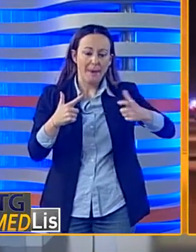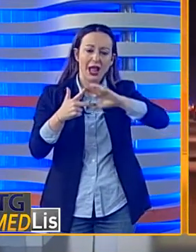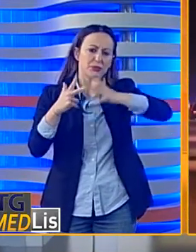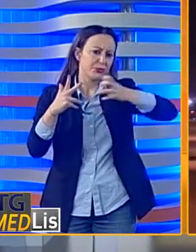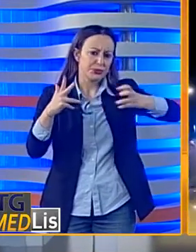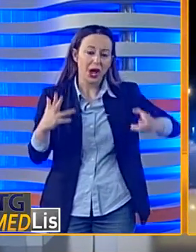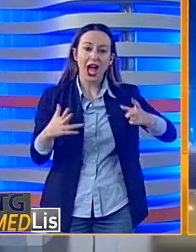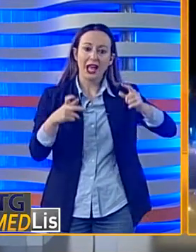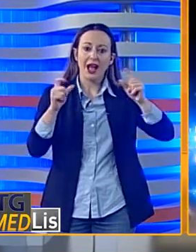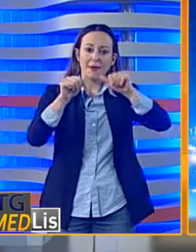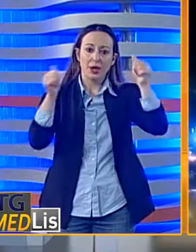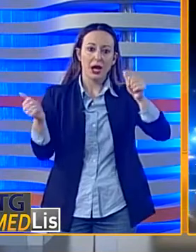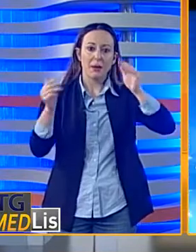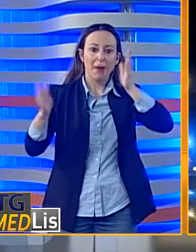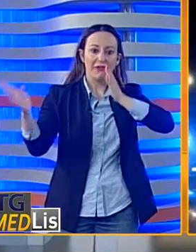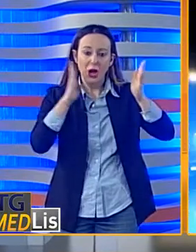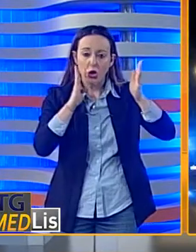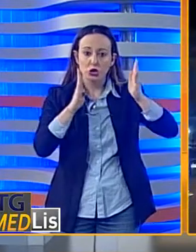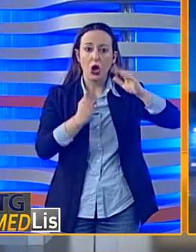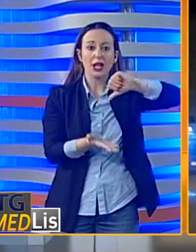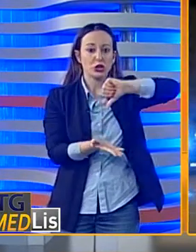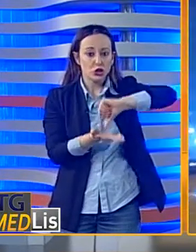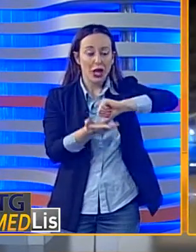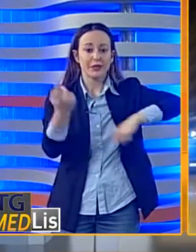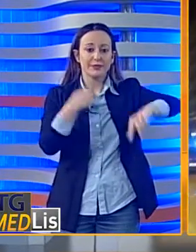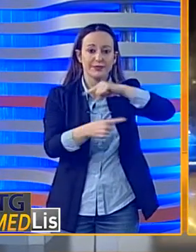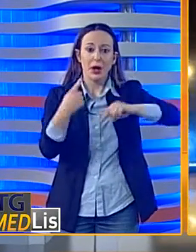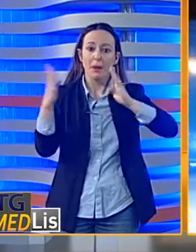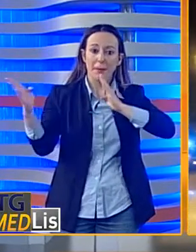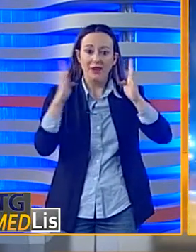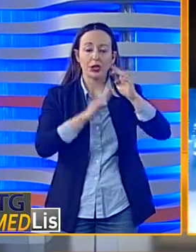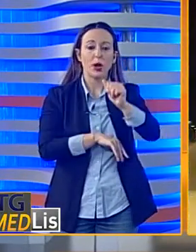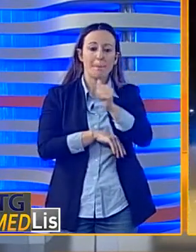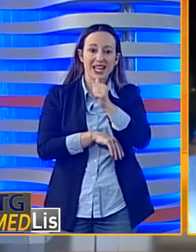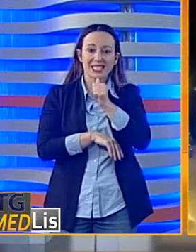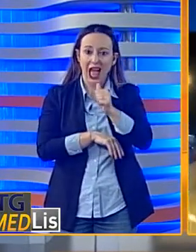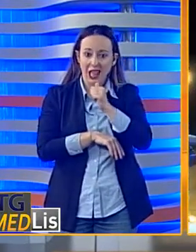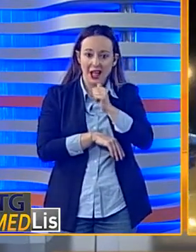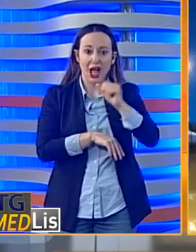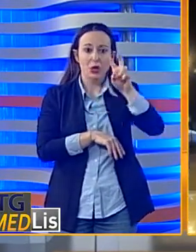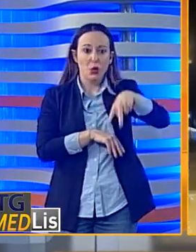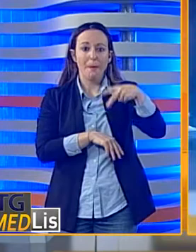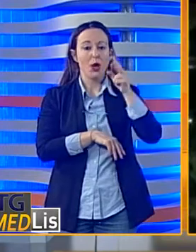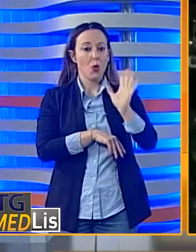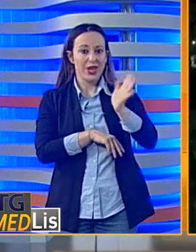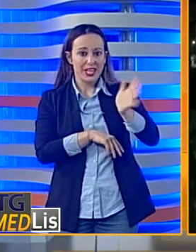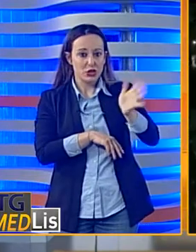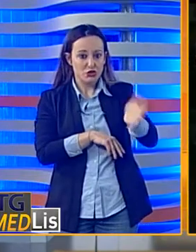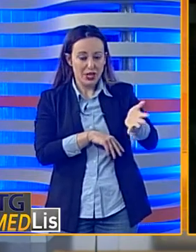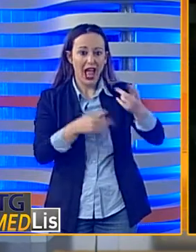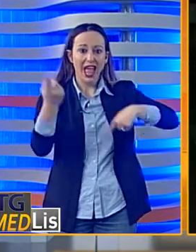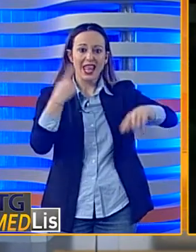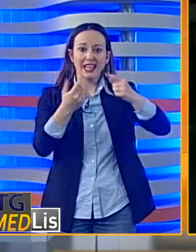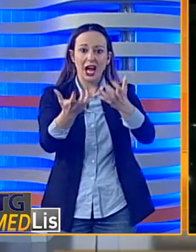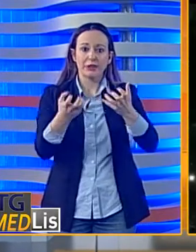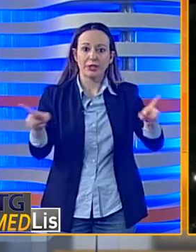altri reati aggravati da finalità mafiose. Al centro delle indagini, la cosca mafiosa di Marsala. Nel